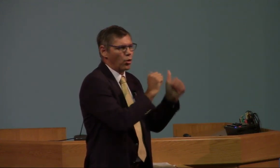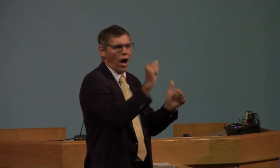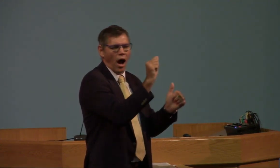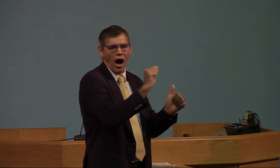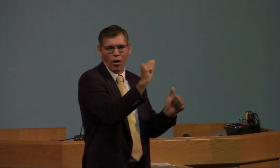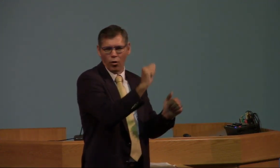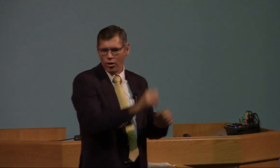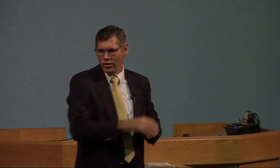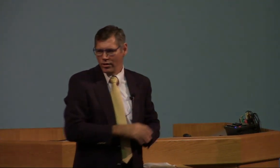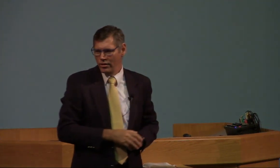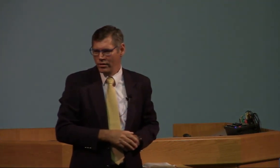AA.